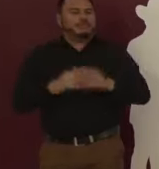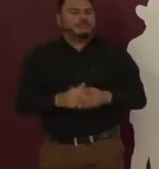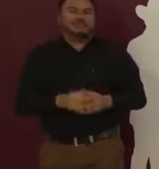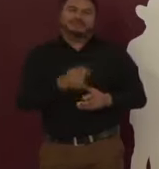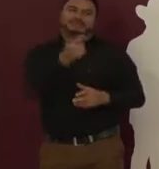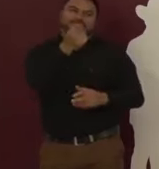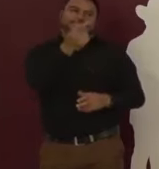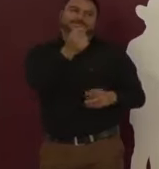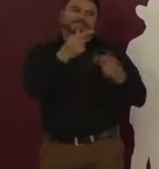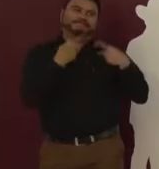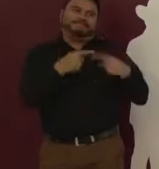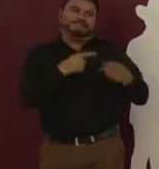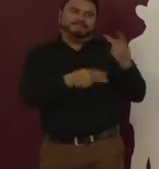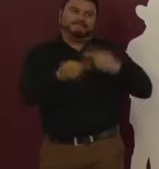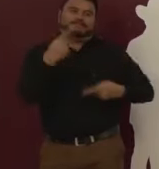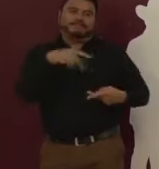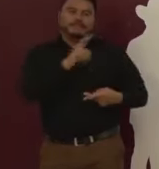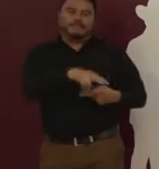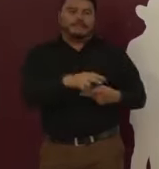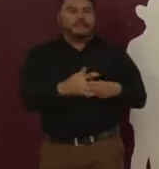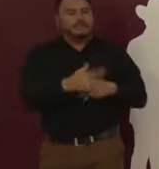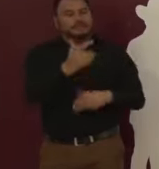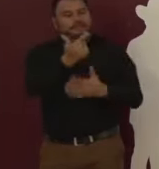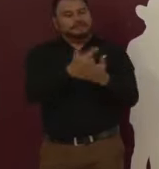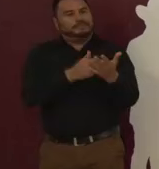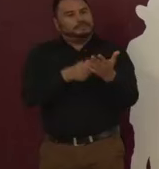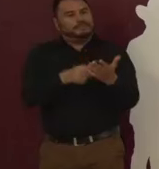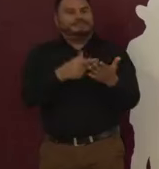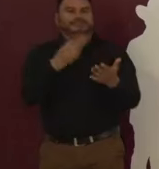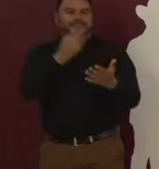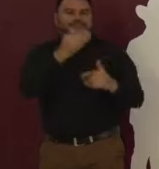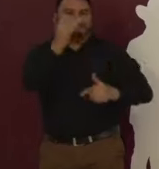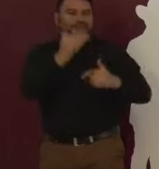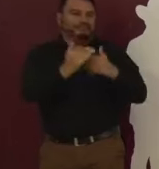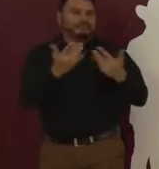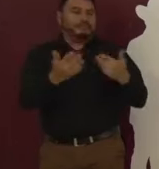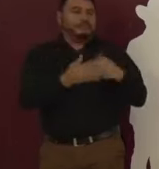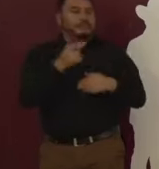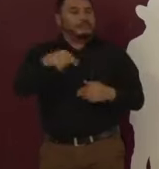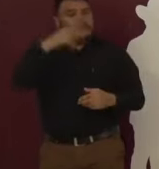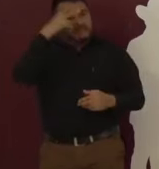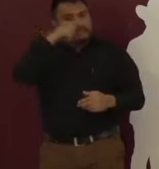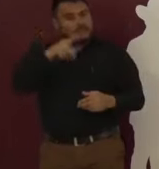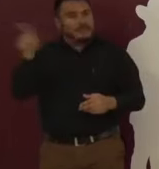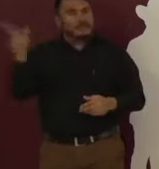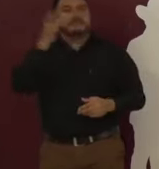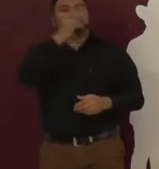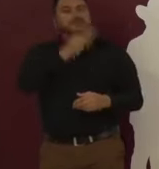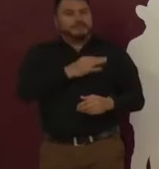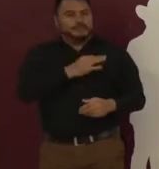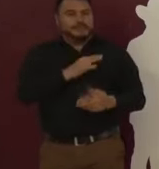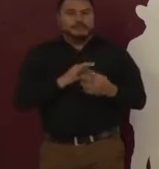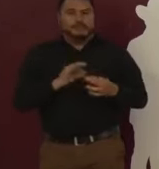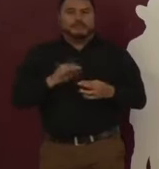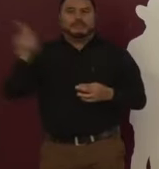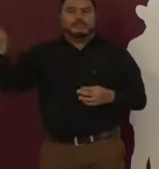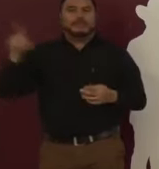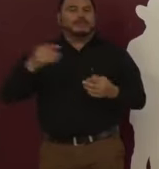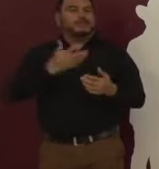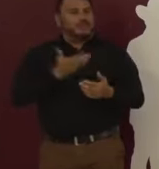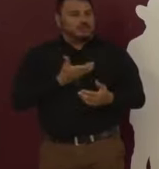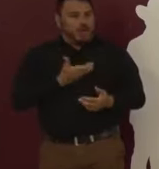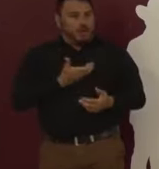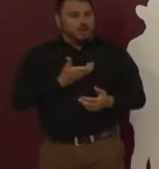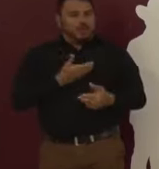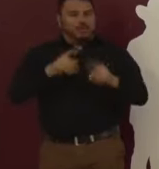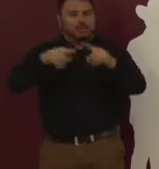Muy pocas. Mira, tenemos definitivamente que acotar. En México nos están informando que en todo el Zócalo van a